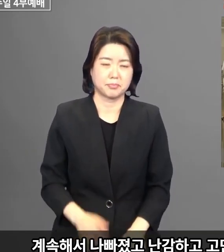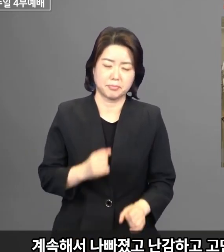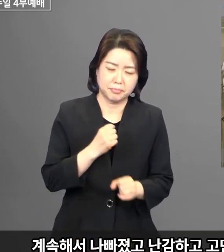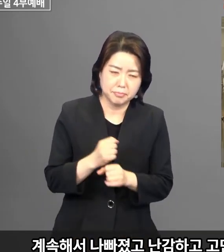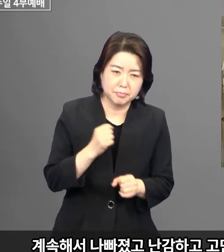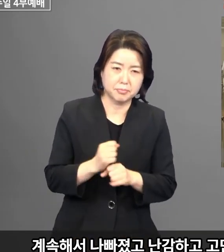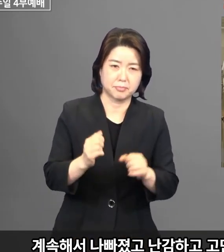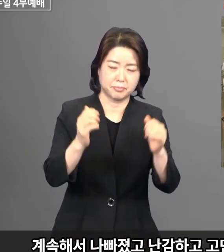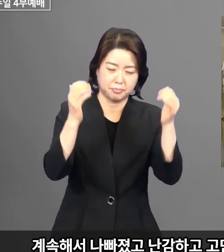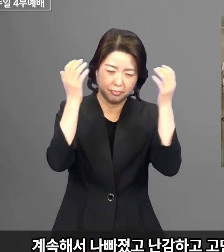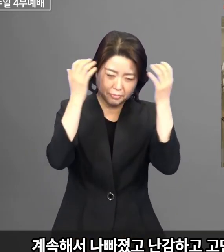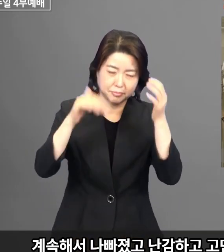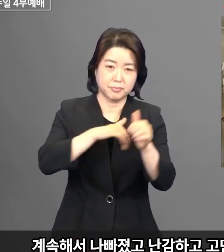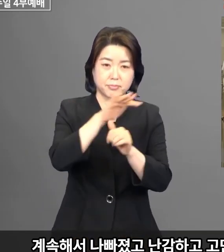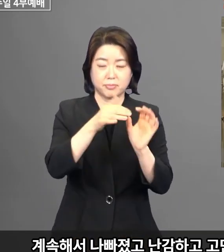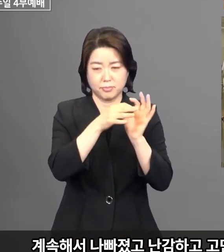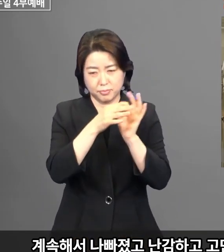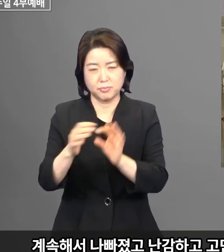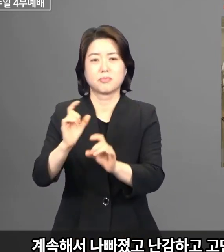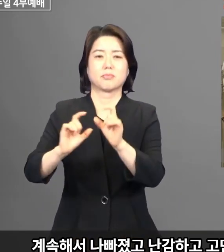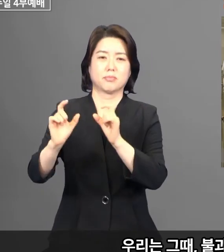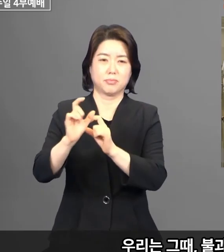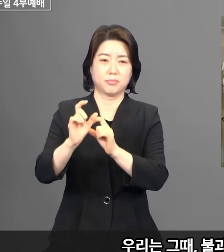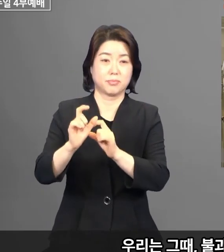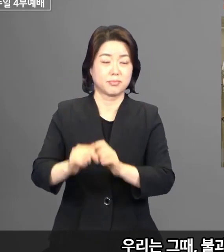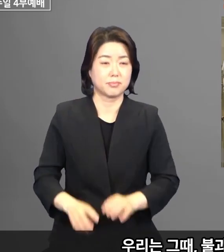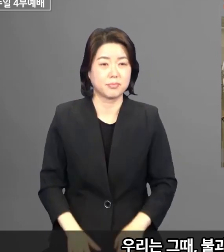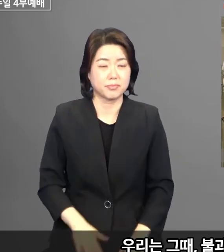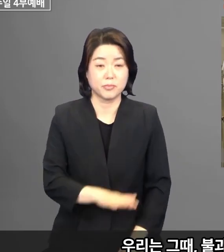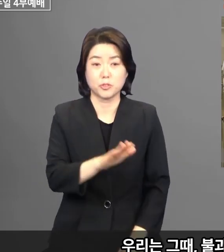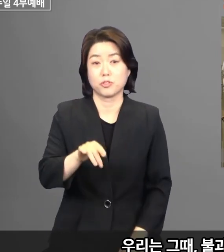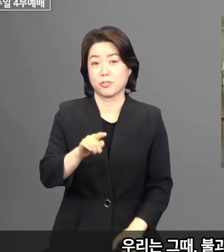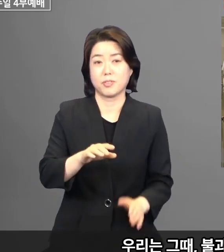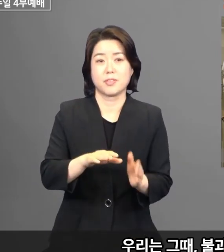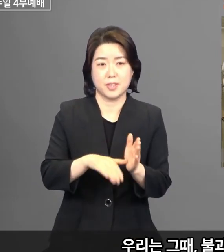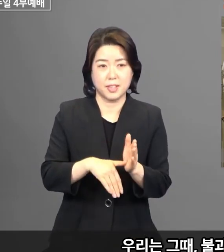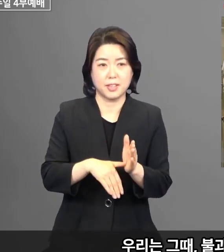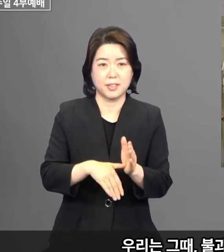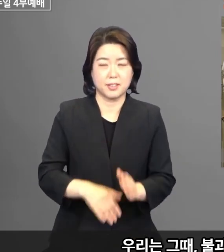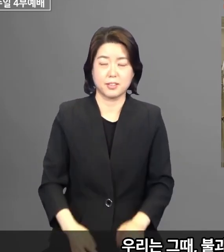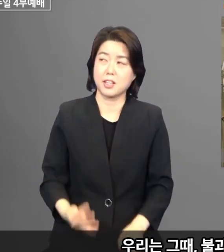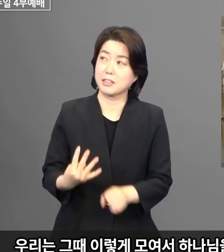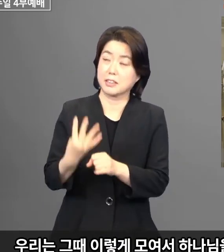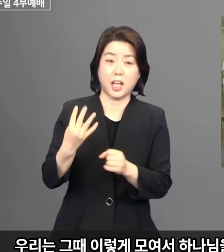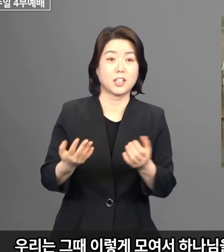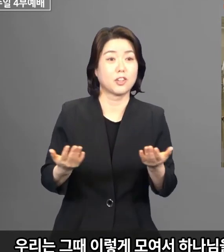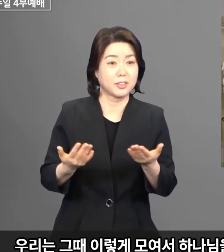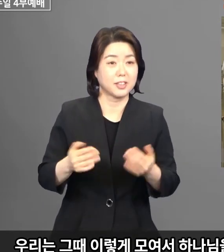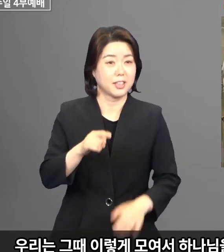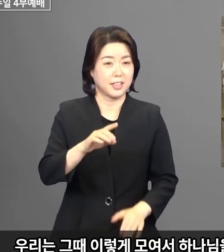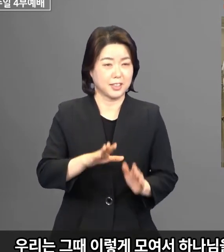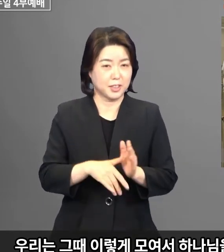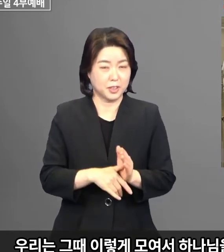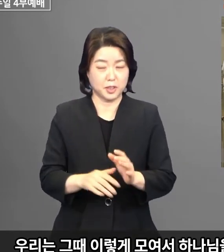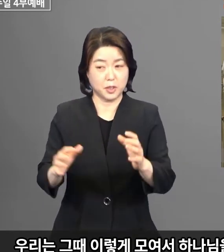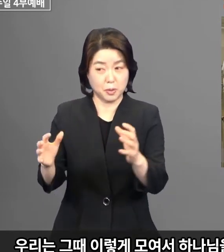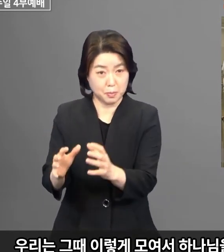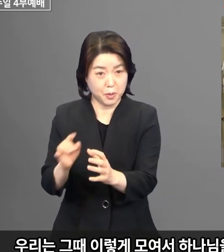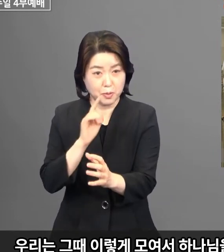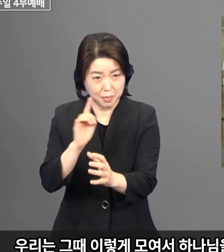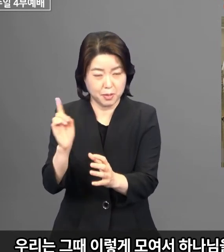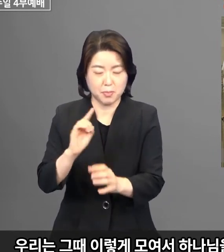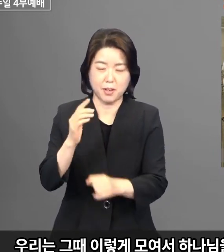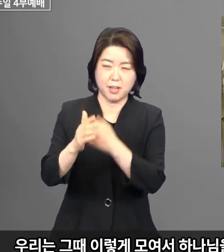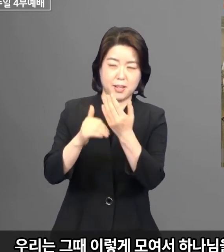난감하고 고단한 상황들이 계속 이어졌습니다. 우리는 그때 불과 4년 전 일인데요. 우리는 그때 이렇게 모여서